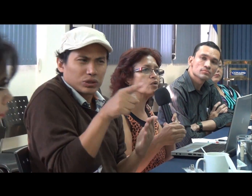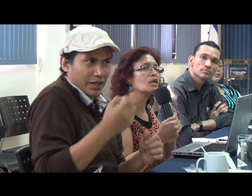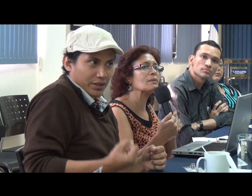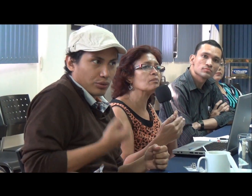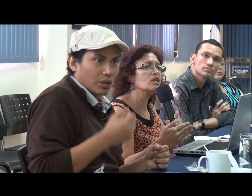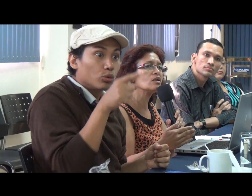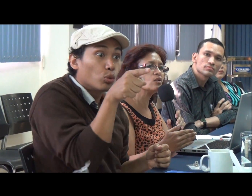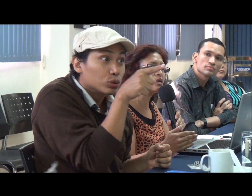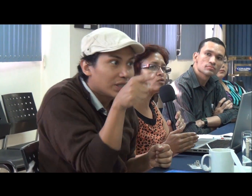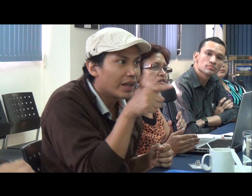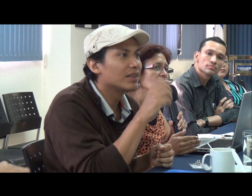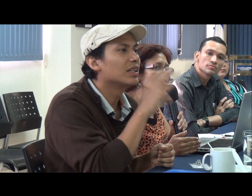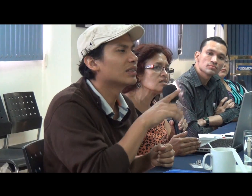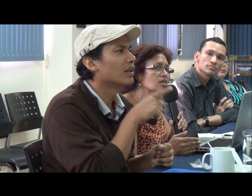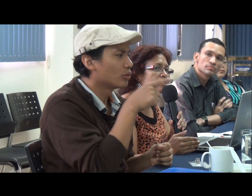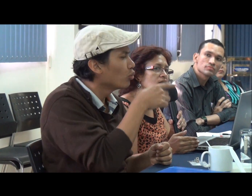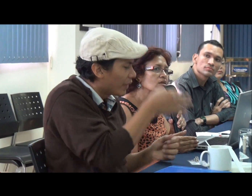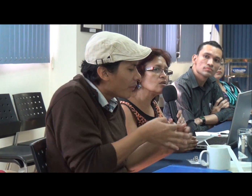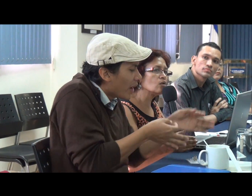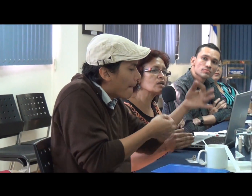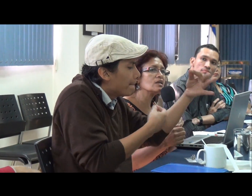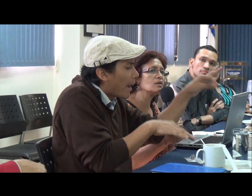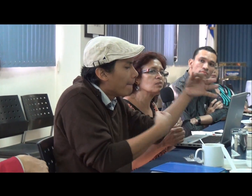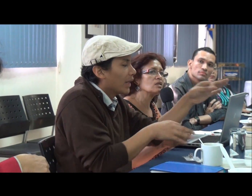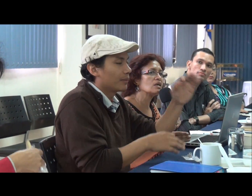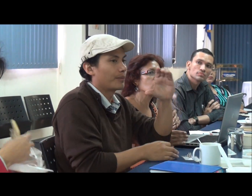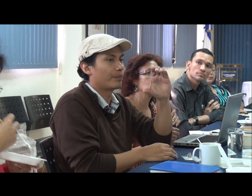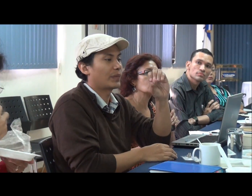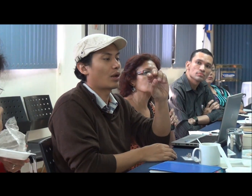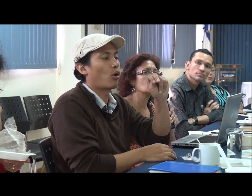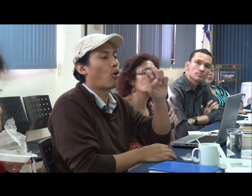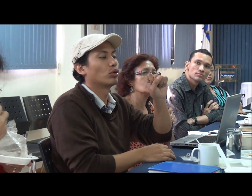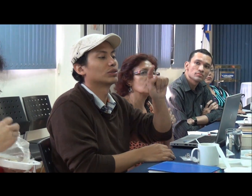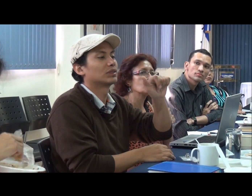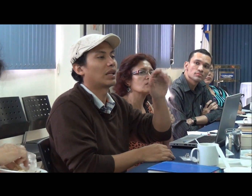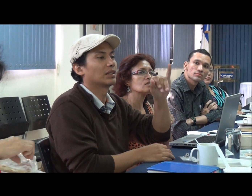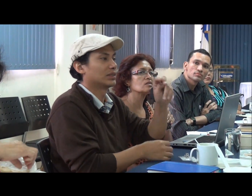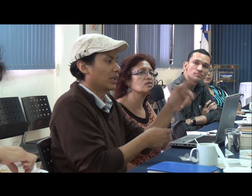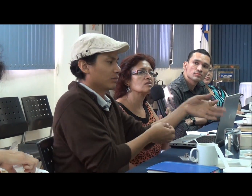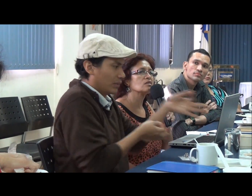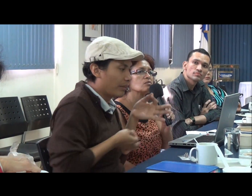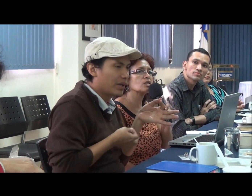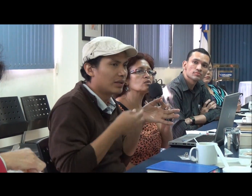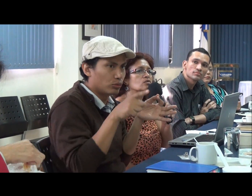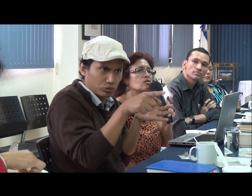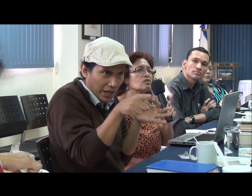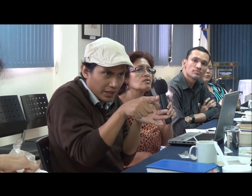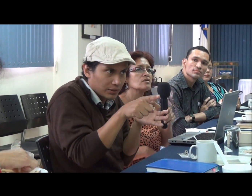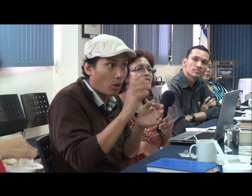que piden una constancia, o quién les pide la constancia con ustedes. Pregunto.